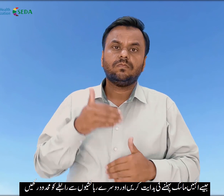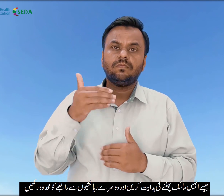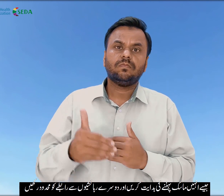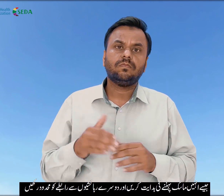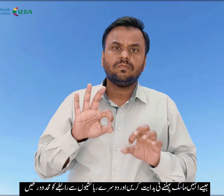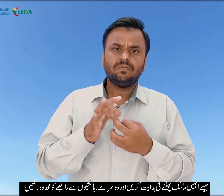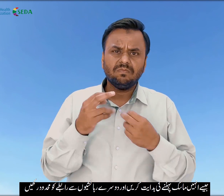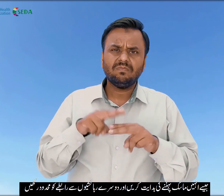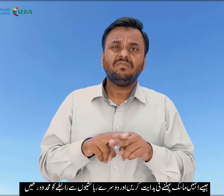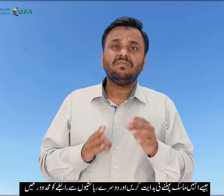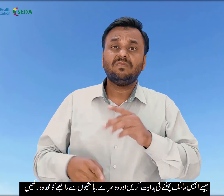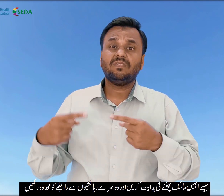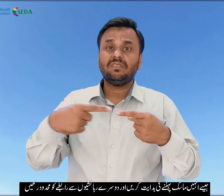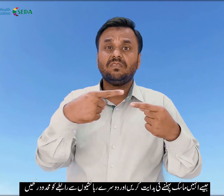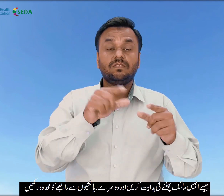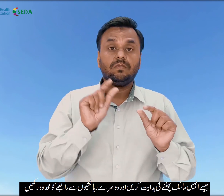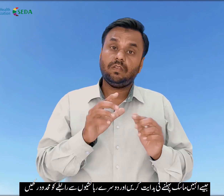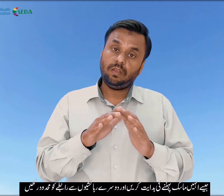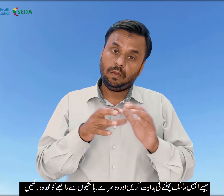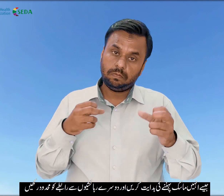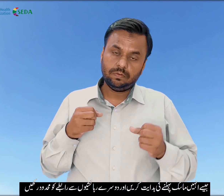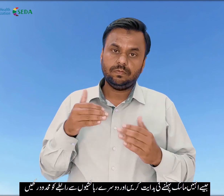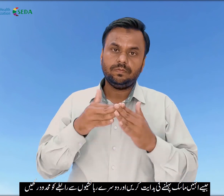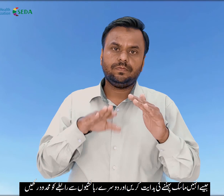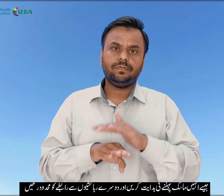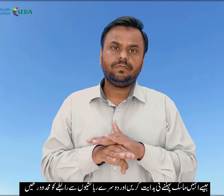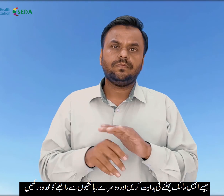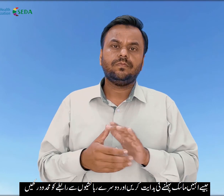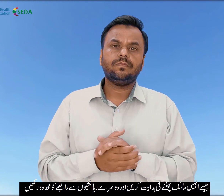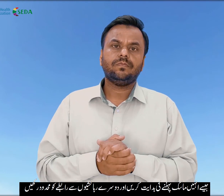اور دوسرے رہائشیوں سے رابطے کو محدود رکھیں۔